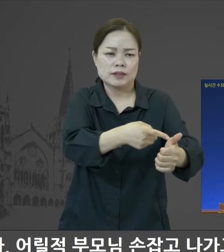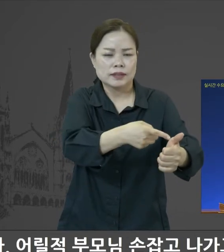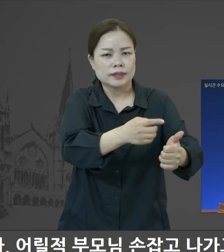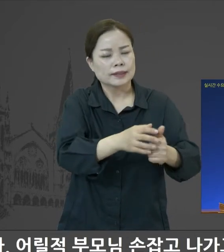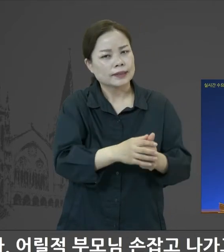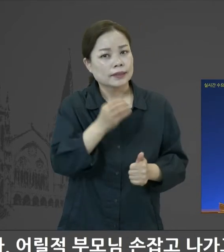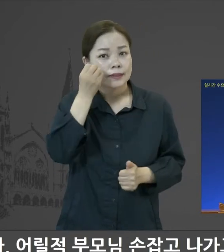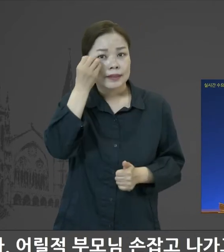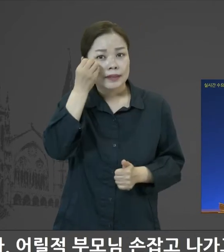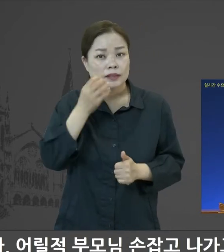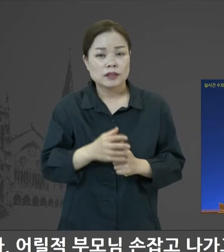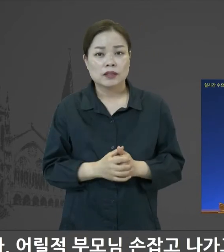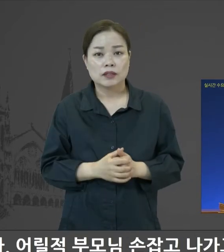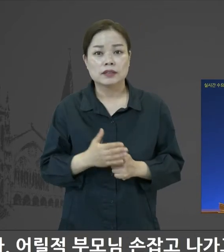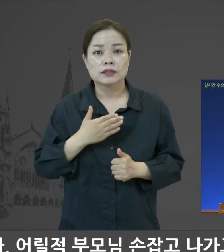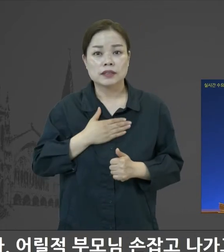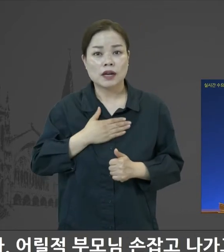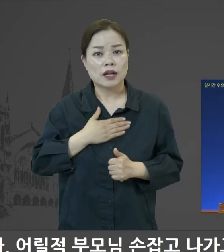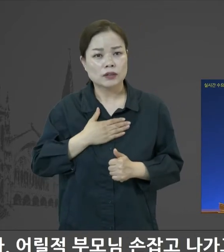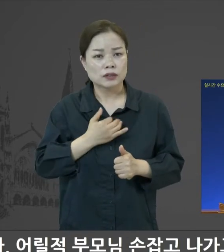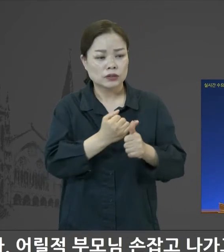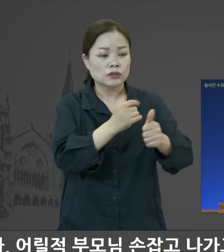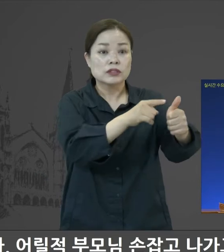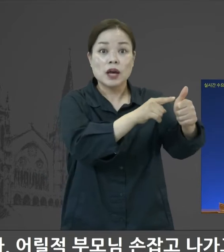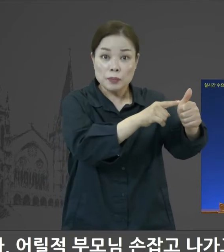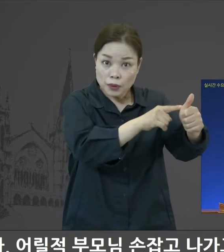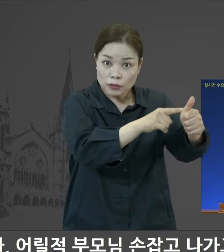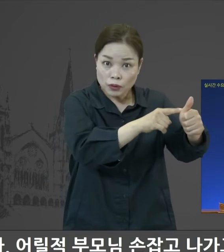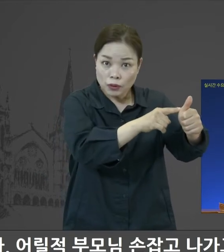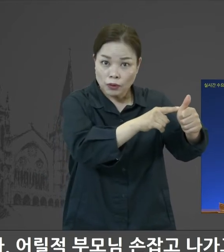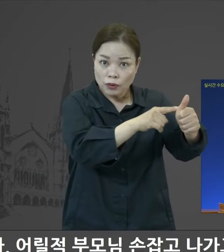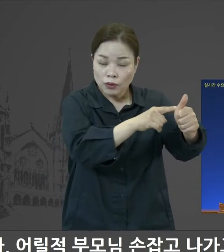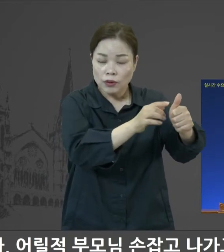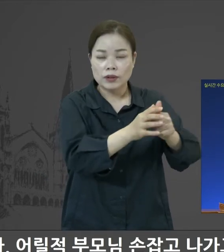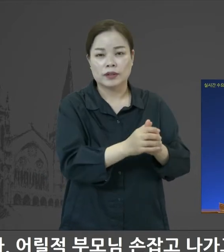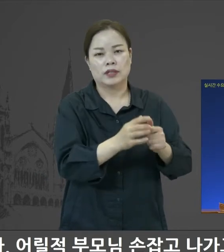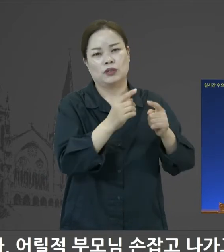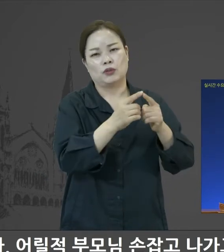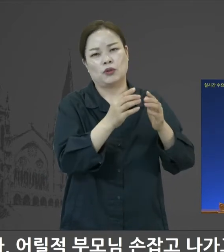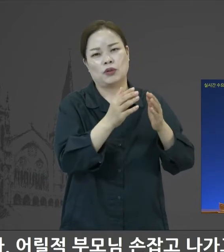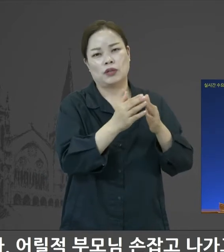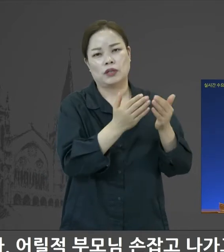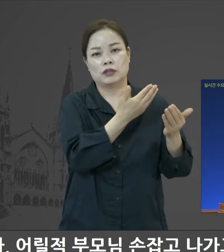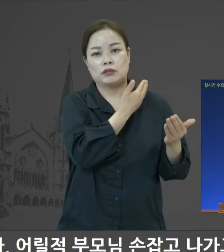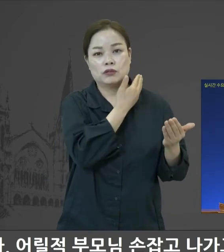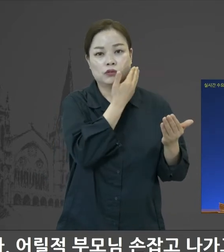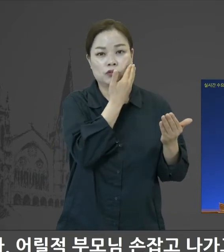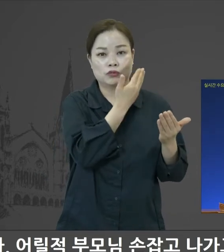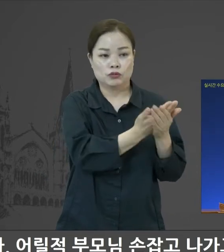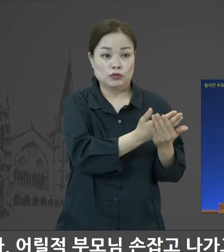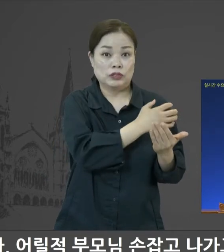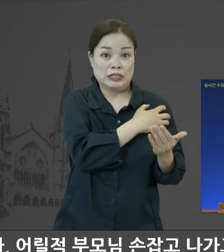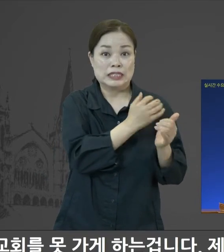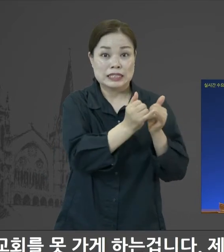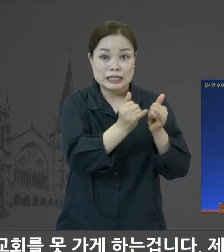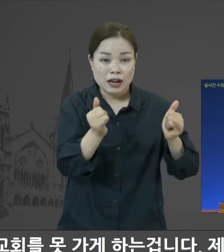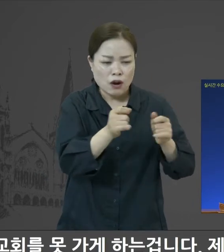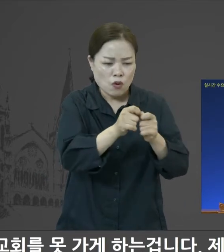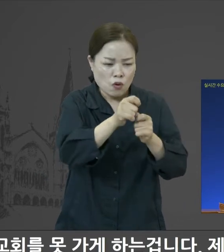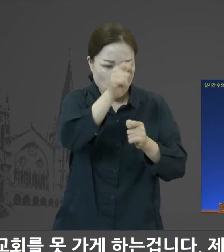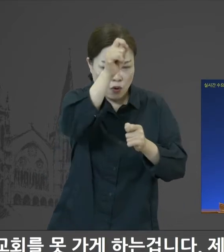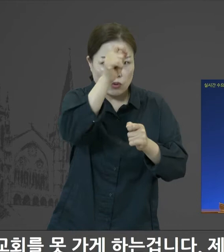이상했었습니다. 왜냐하면 제가 알기로는 그 남편도 교회의 중직자시고